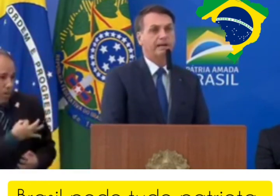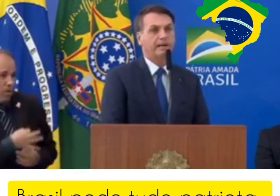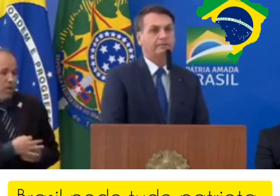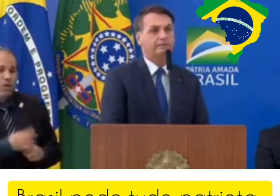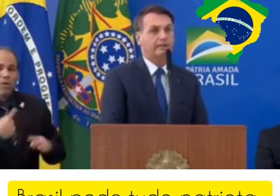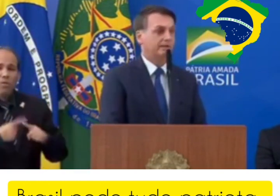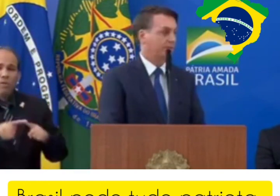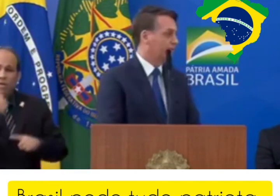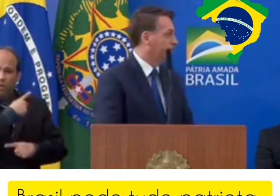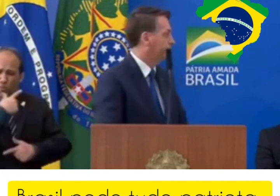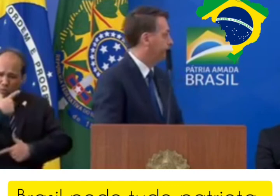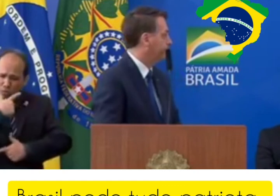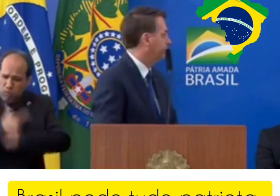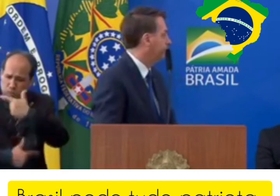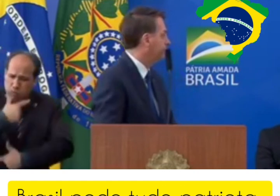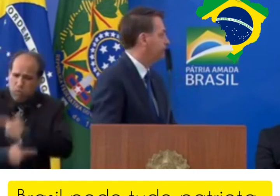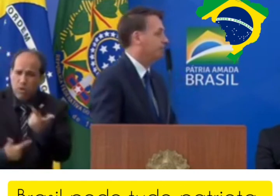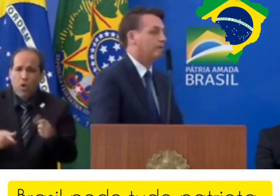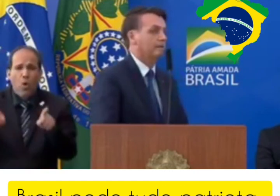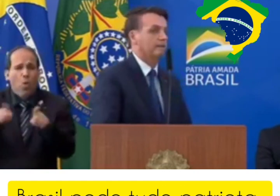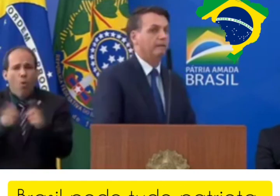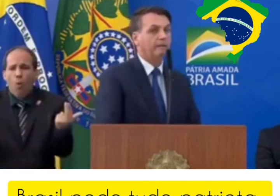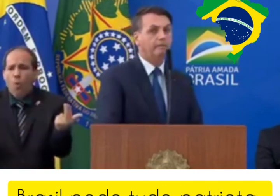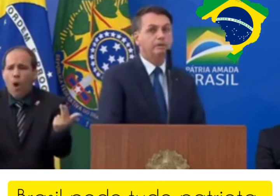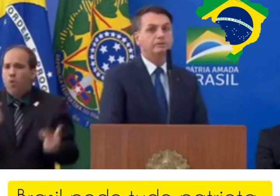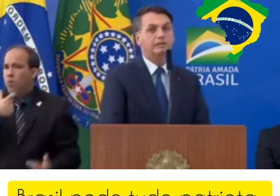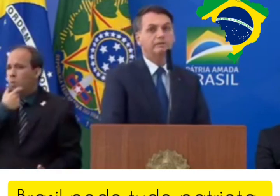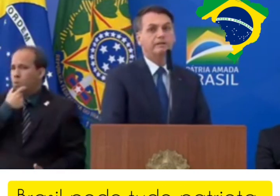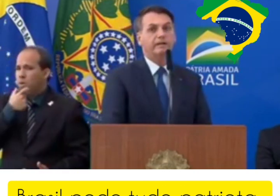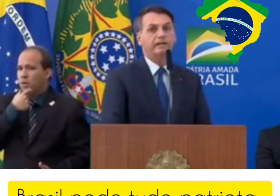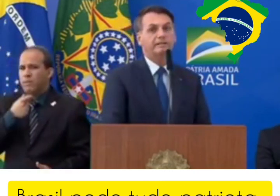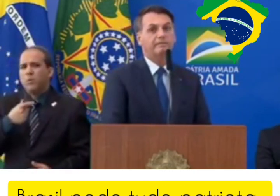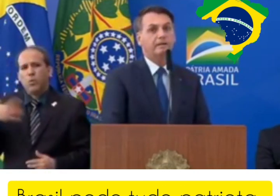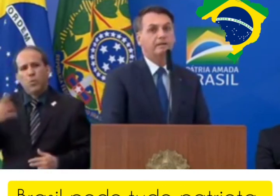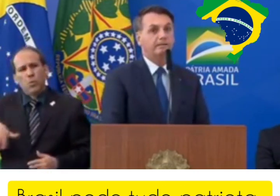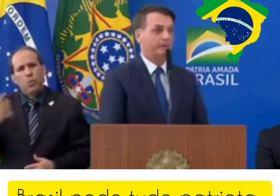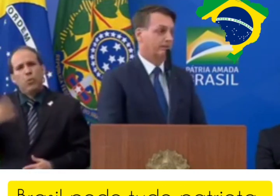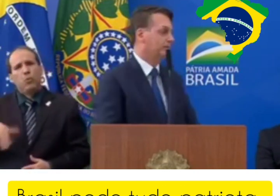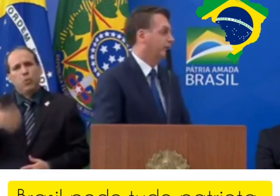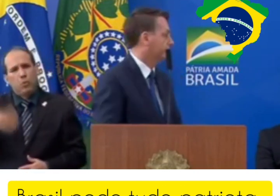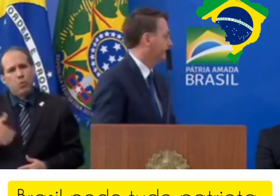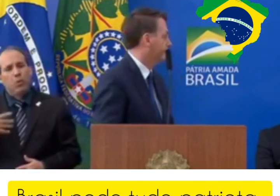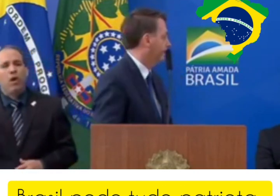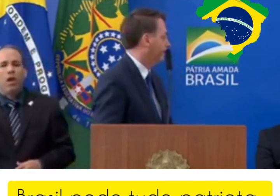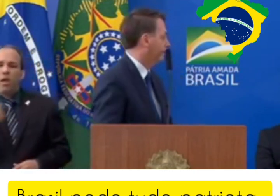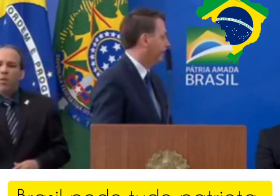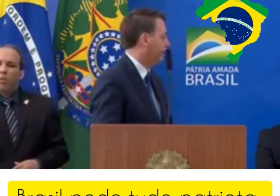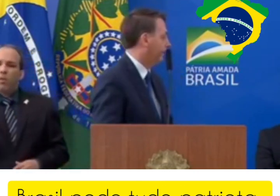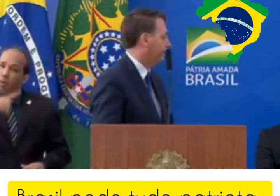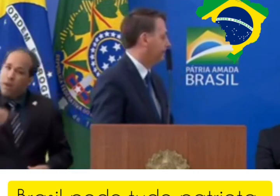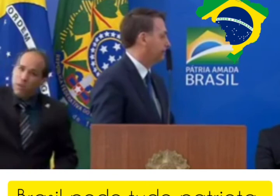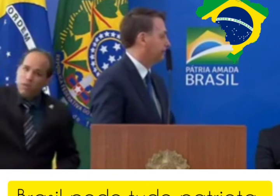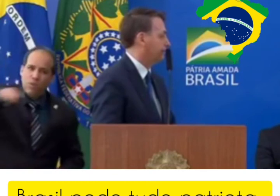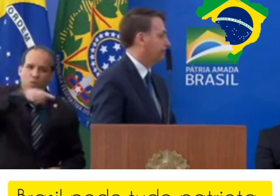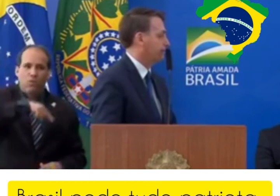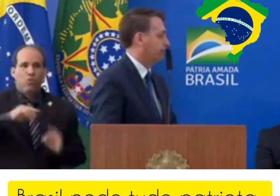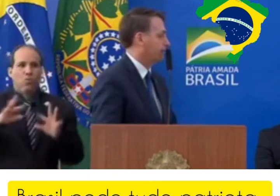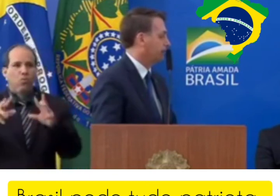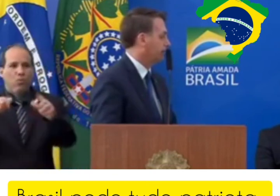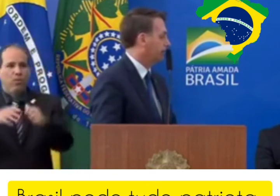seu trabalho, assim como foi o do Mandetta, é muito dignificante para todos nós. Parabéns,